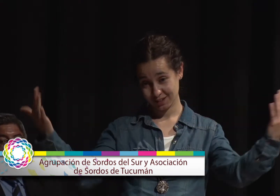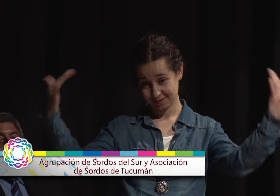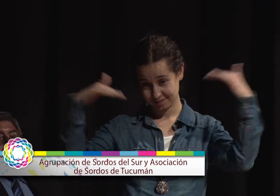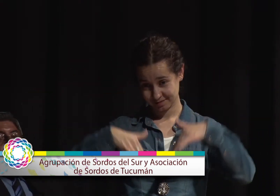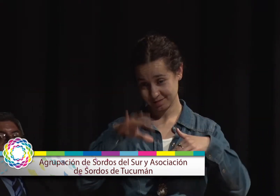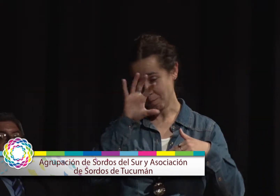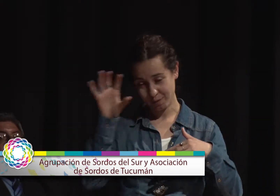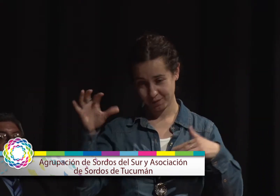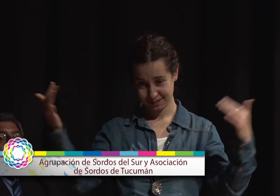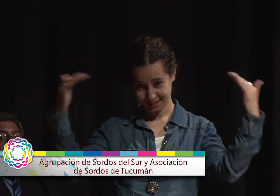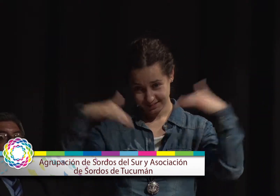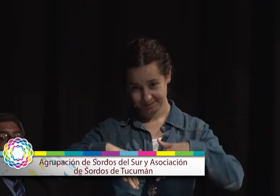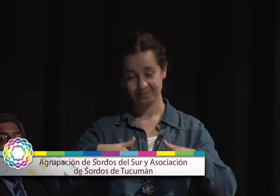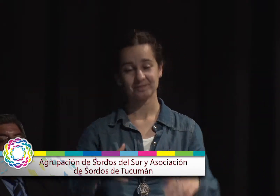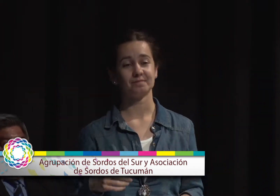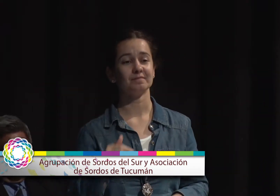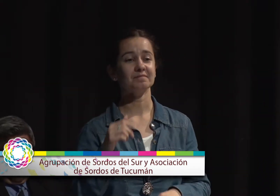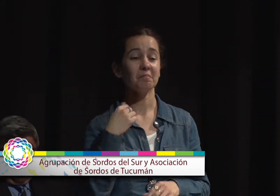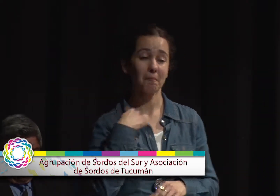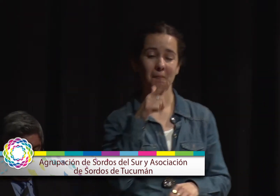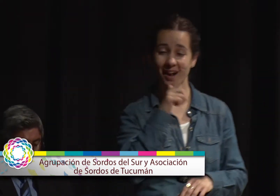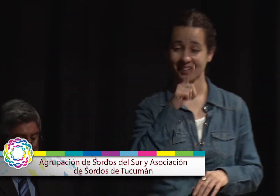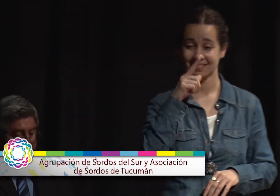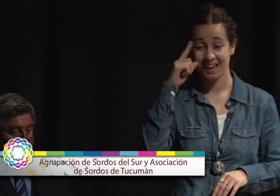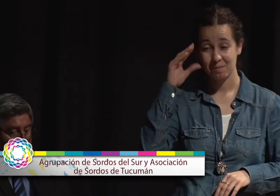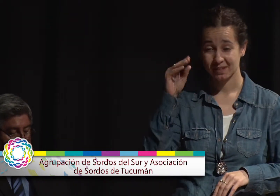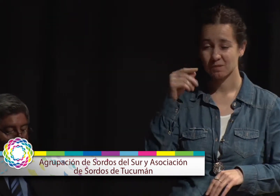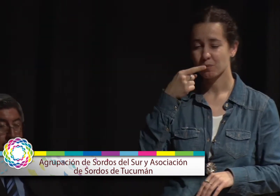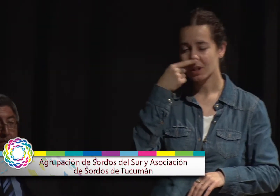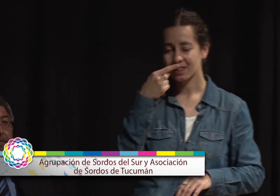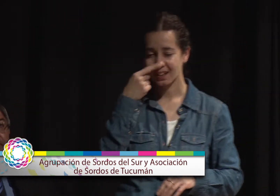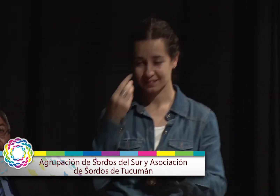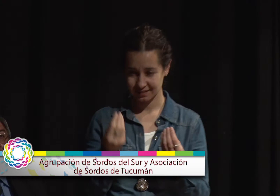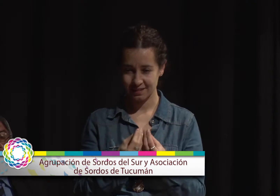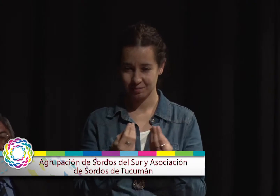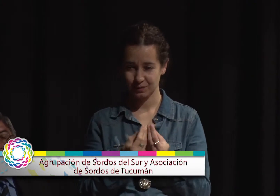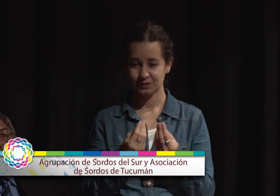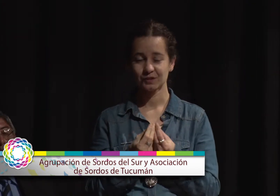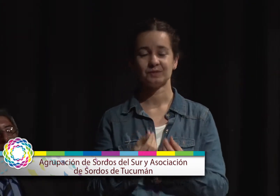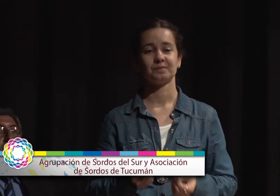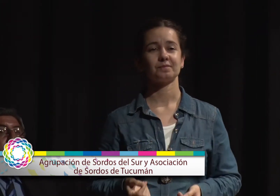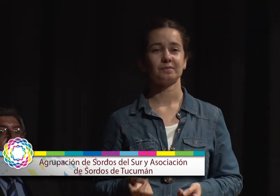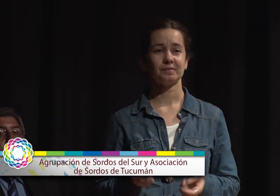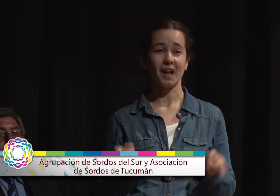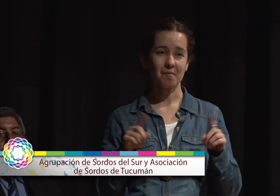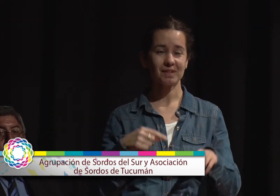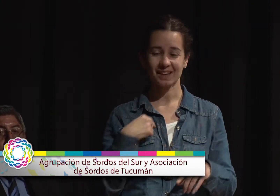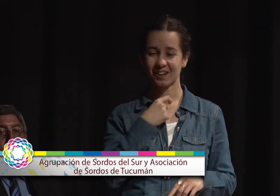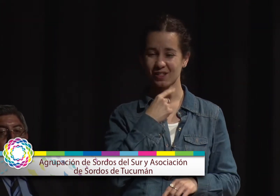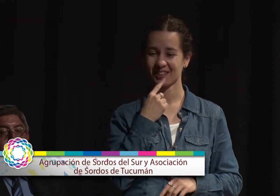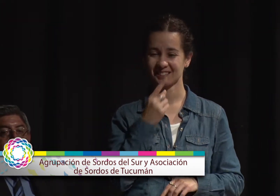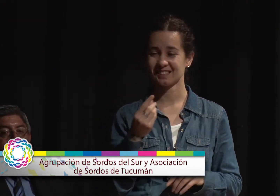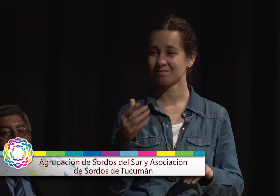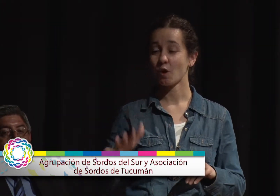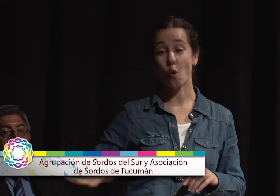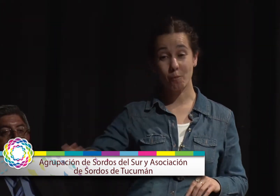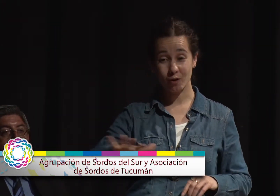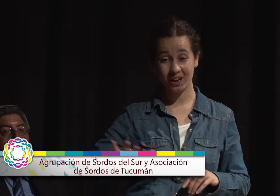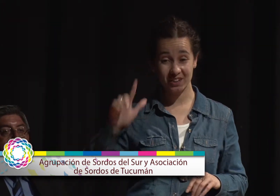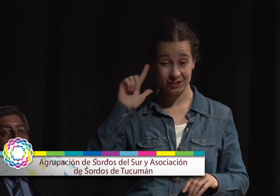diferentes personas que vinieron, a las diferentes provincias que vinieron a esta audiencia. Me parece esto una situación muy interesante y también lo que les